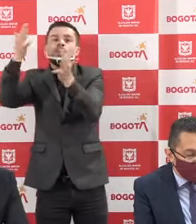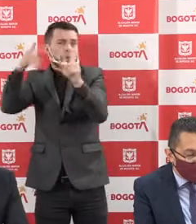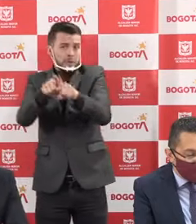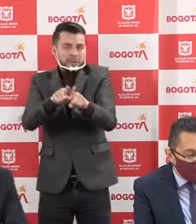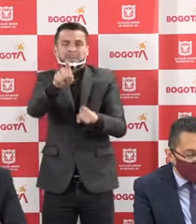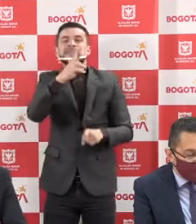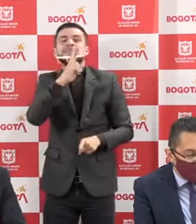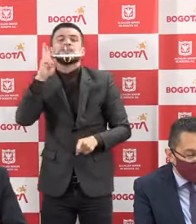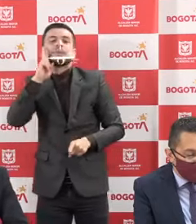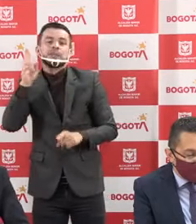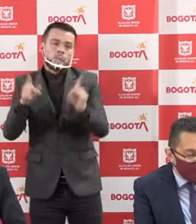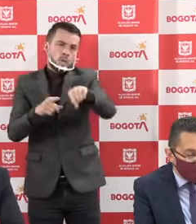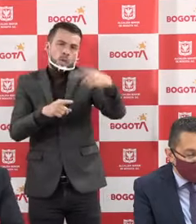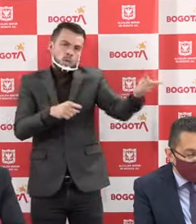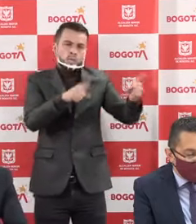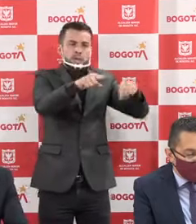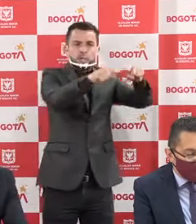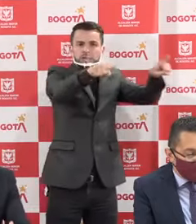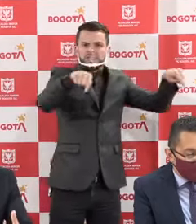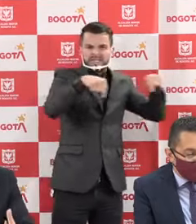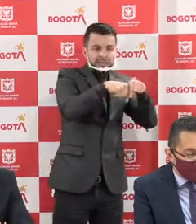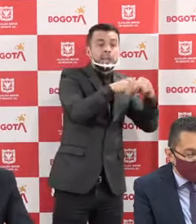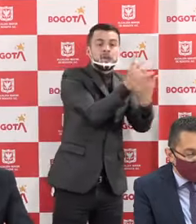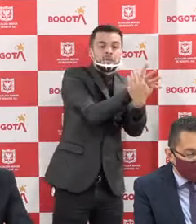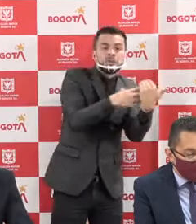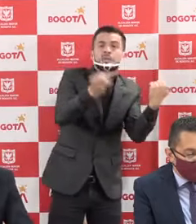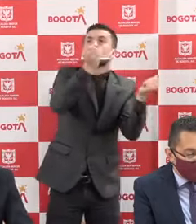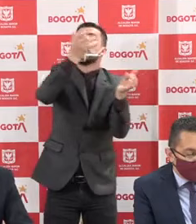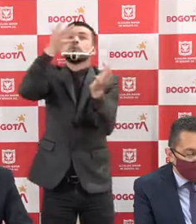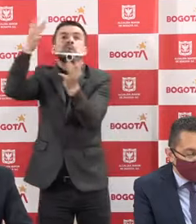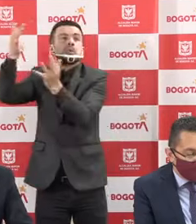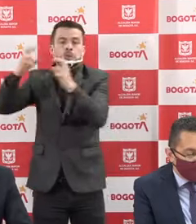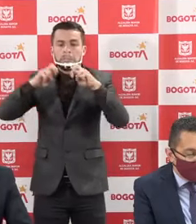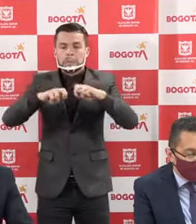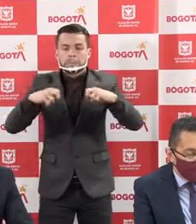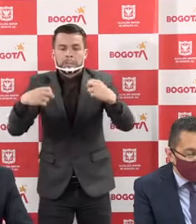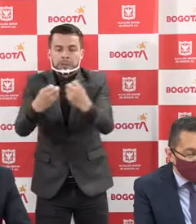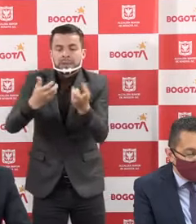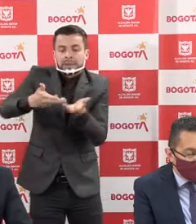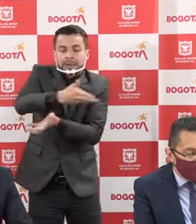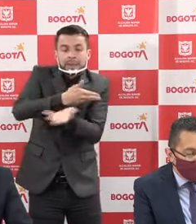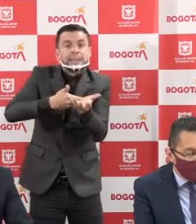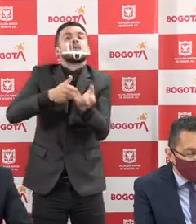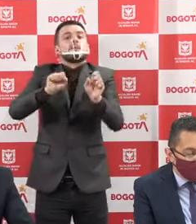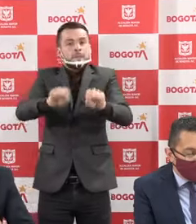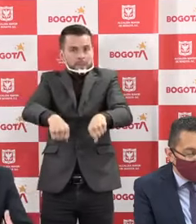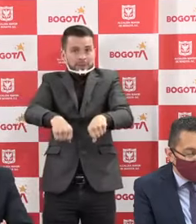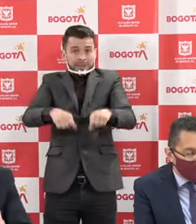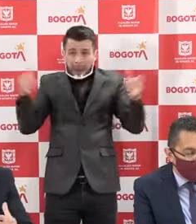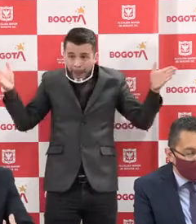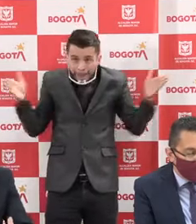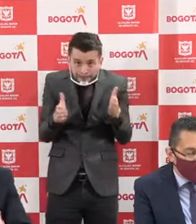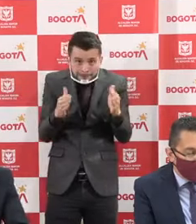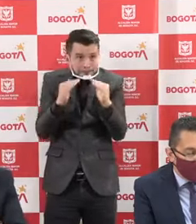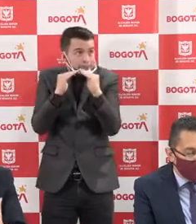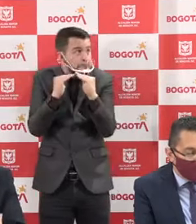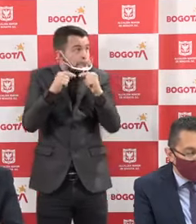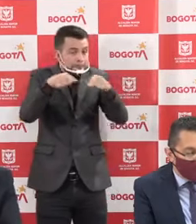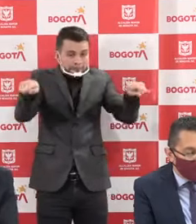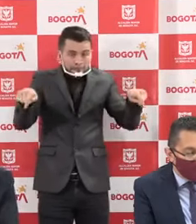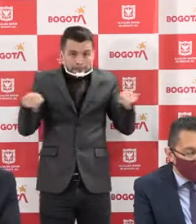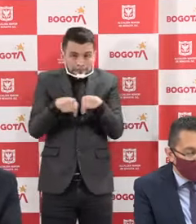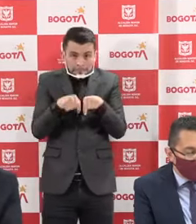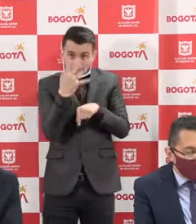reencuentren es un lugar mucho más seguro que a espacios cerrados y en lugares donde haya más de 5 personas en un recinto cerrado